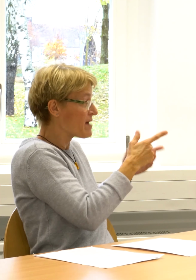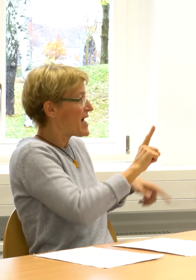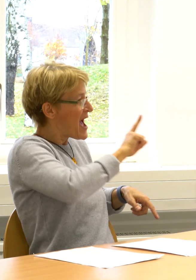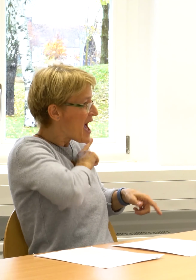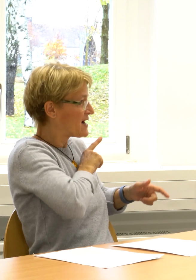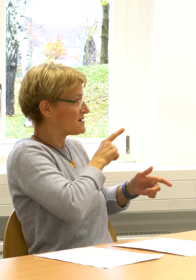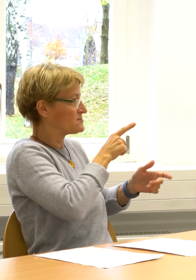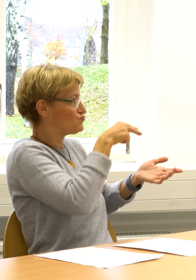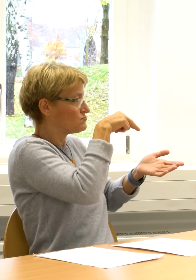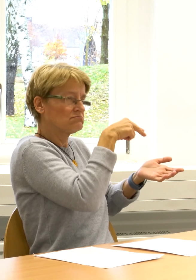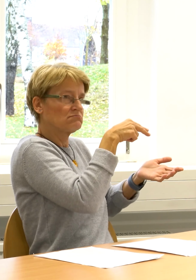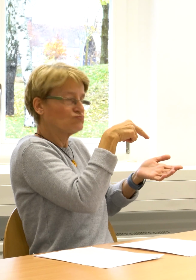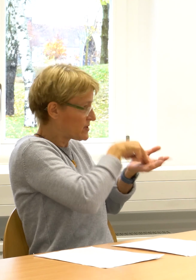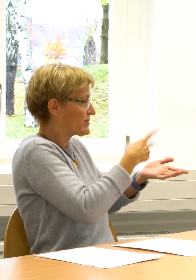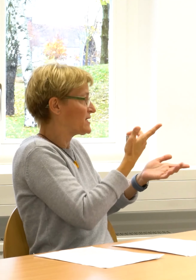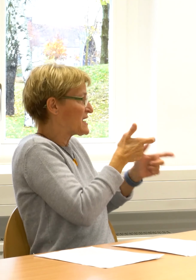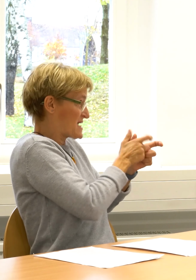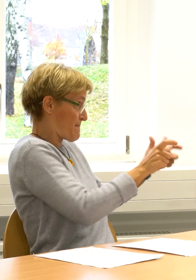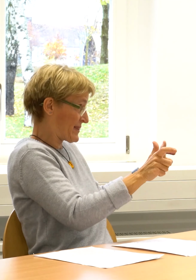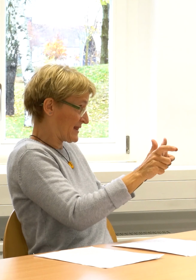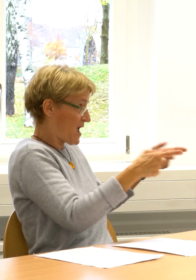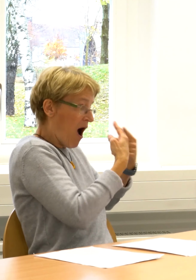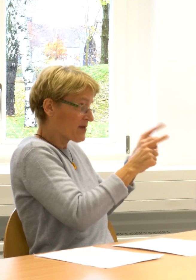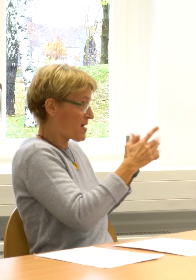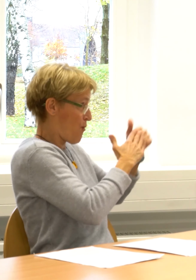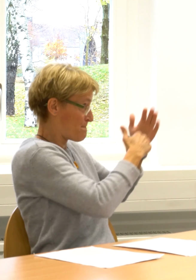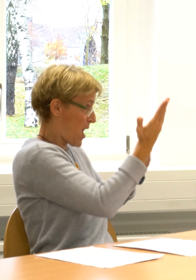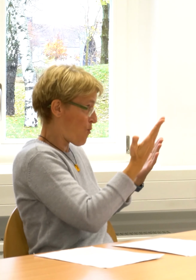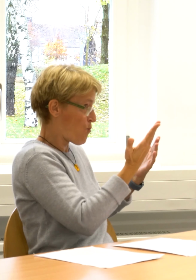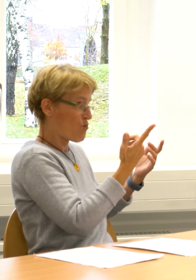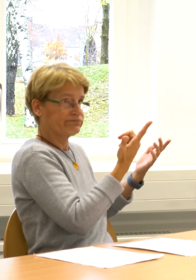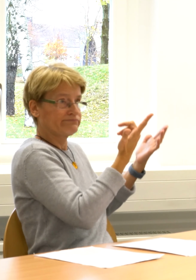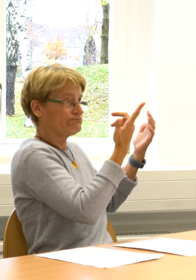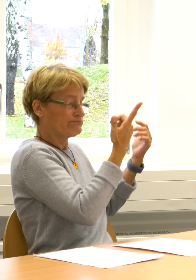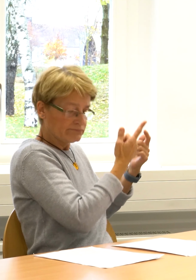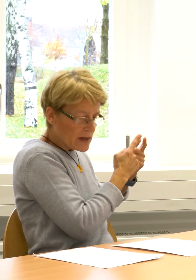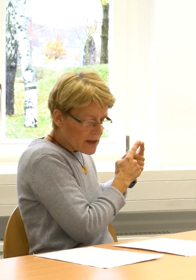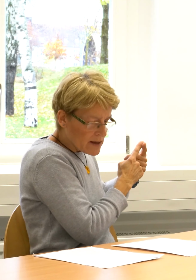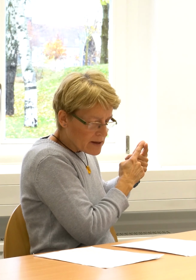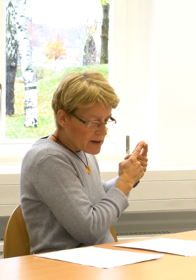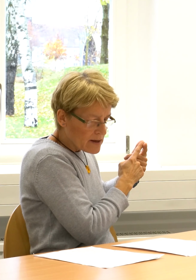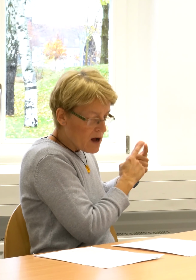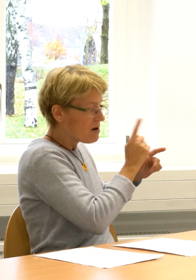Lautsprache. Die Gebärdensprache ist eine eigene Sprache mit eigener Grammatik und eigenem Aufbau.